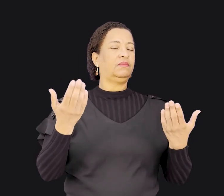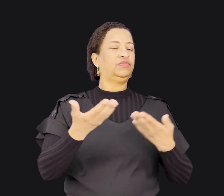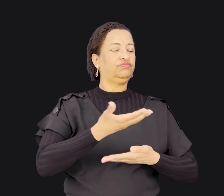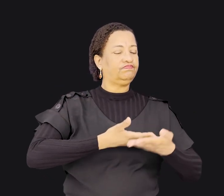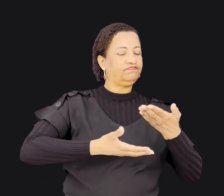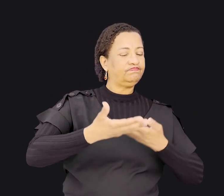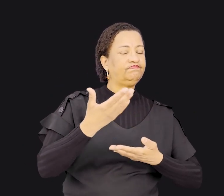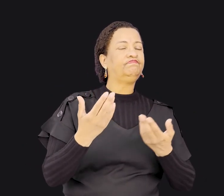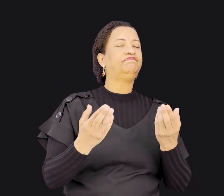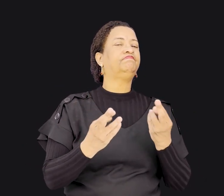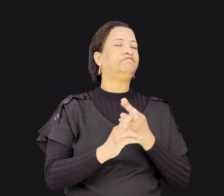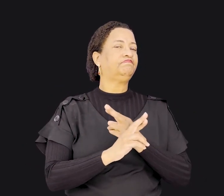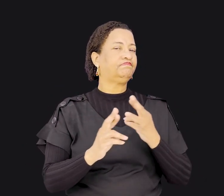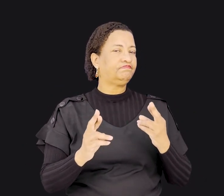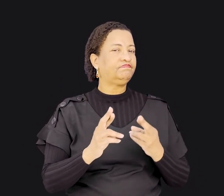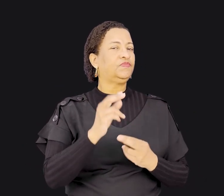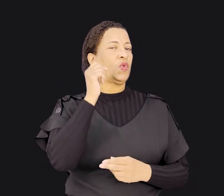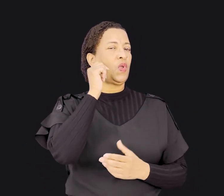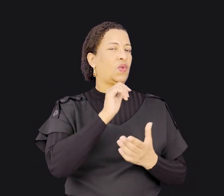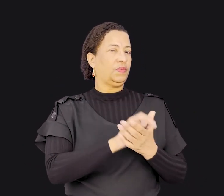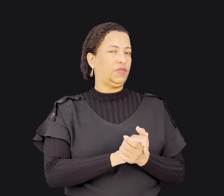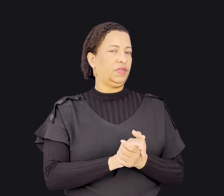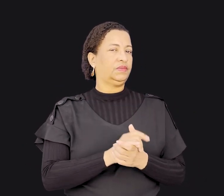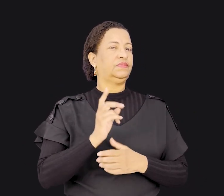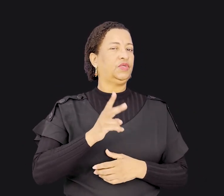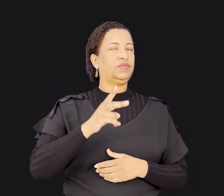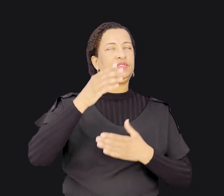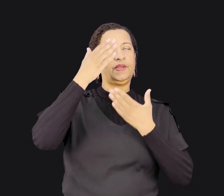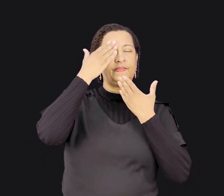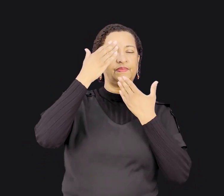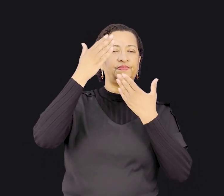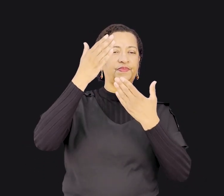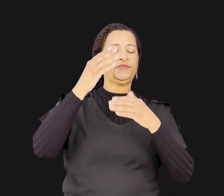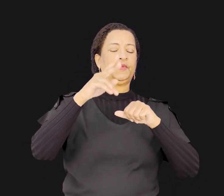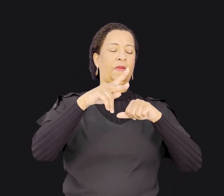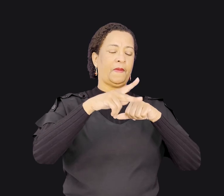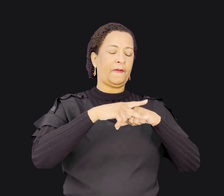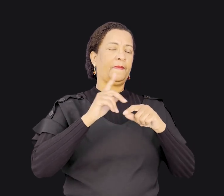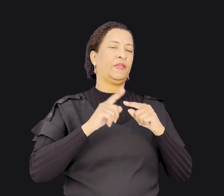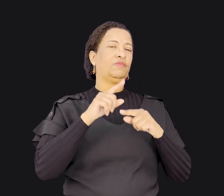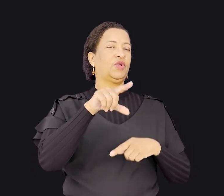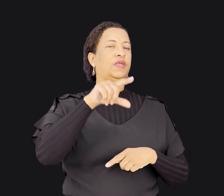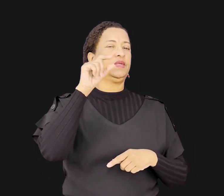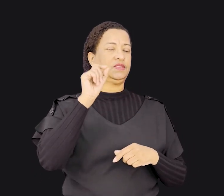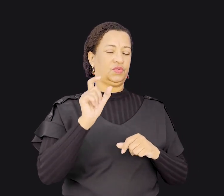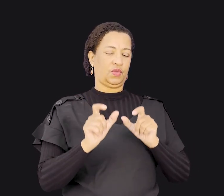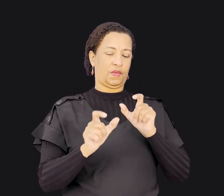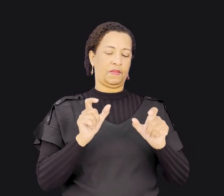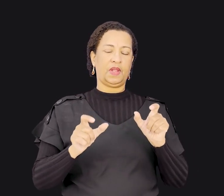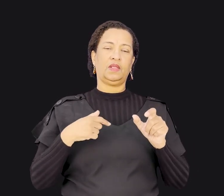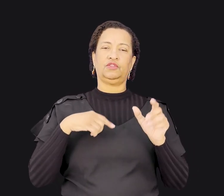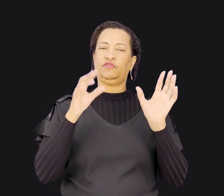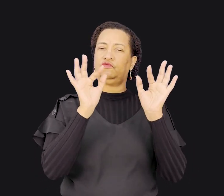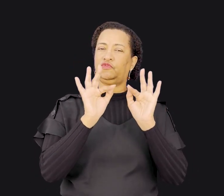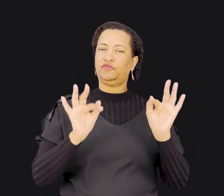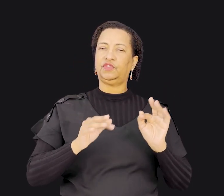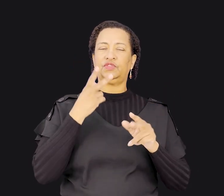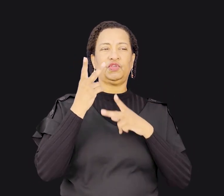com suas mulheres. Sempre fui grato a Pedro por ter escolhido estas palavras. Fico muito feliz que ele não tenha dito,